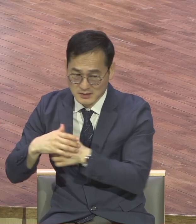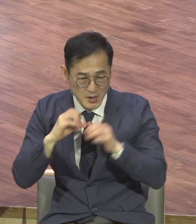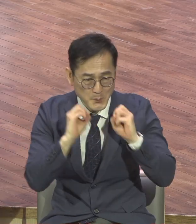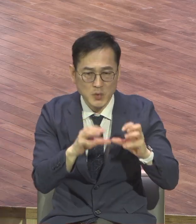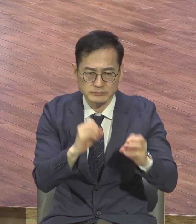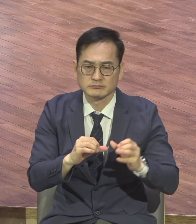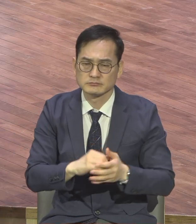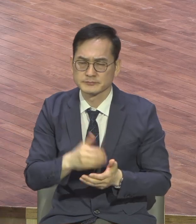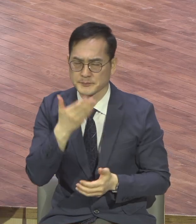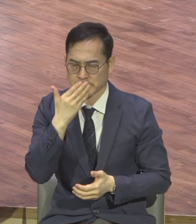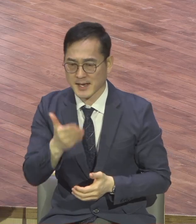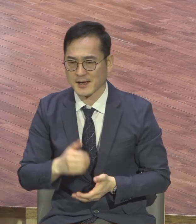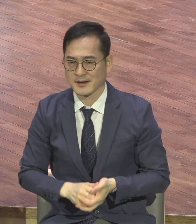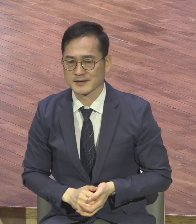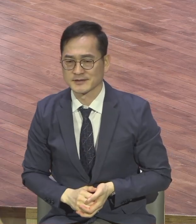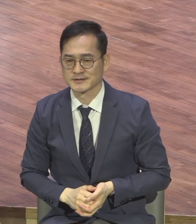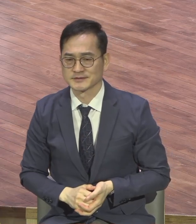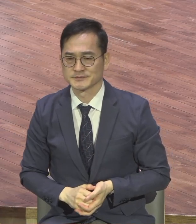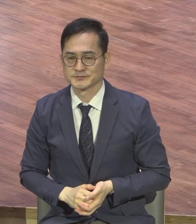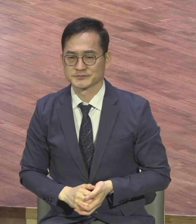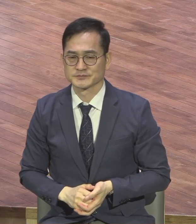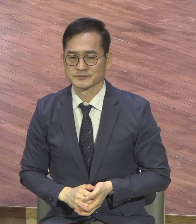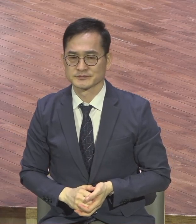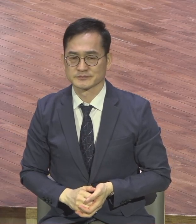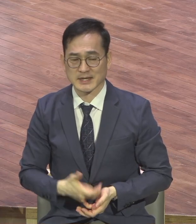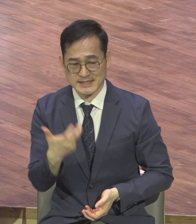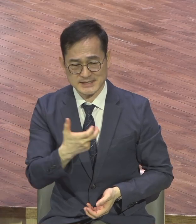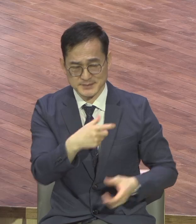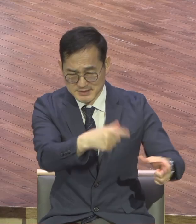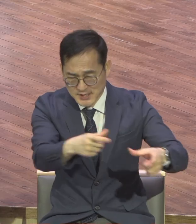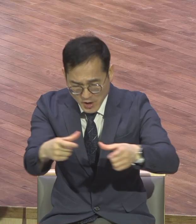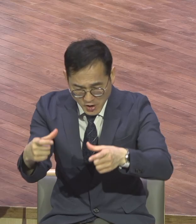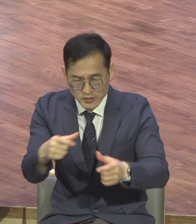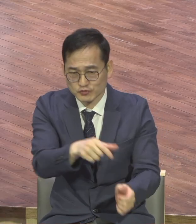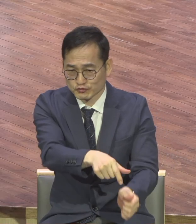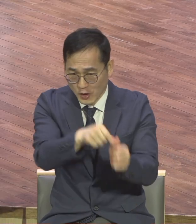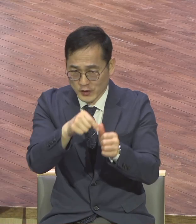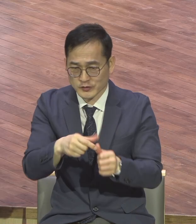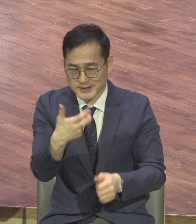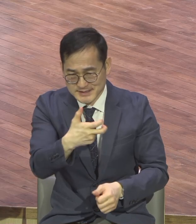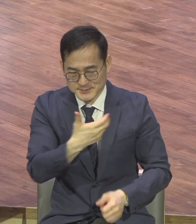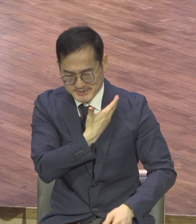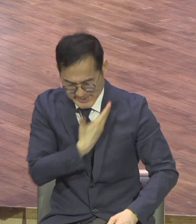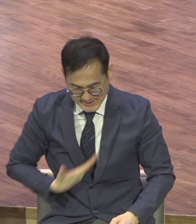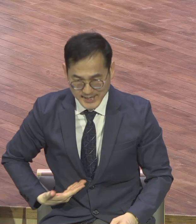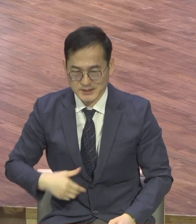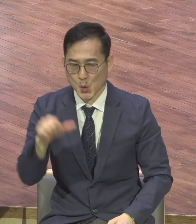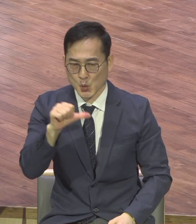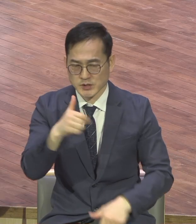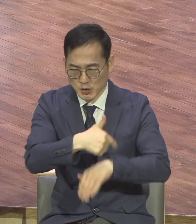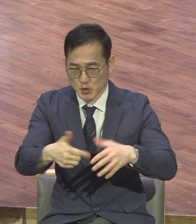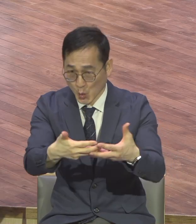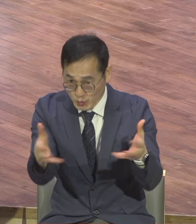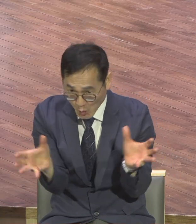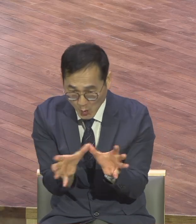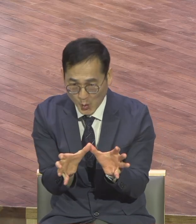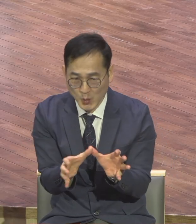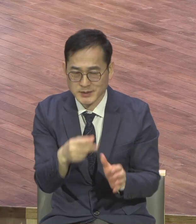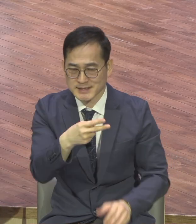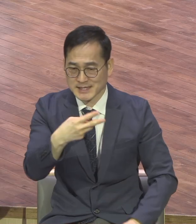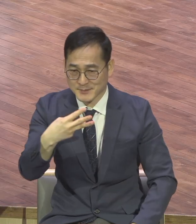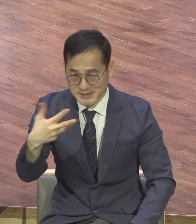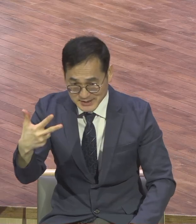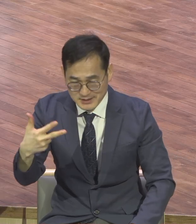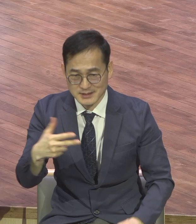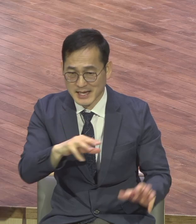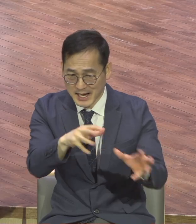주신 완전 복음의 플랫폼 위에 70지역 살리는 이 남은 자로서 5천 종족 살리는 남을 자로 237 나라를